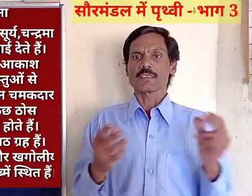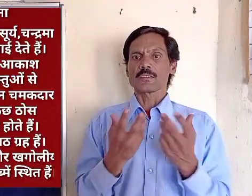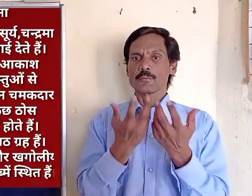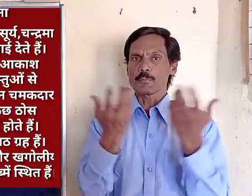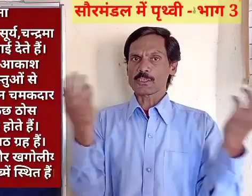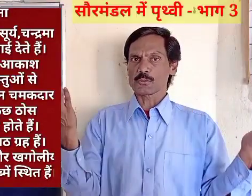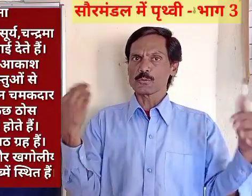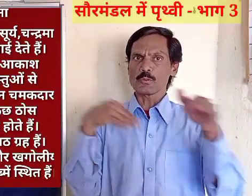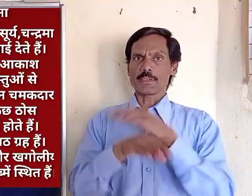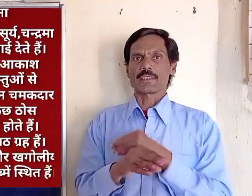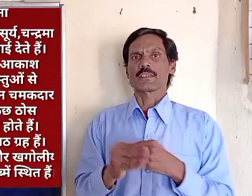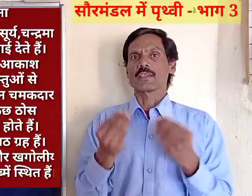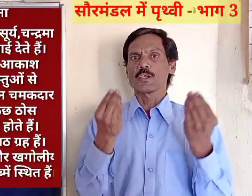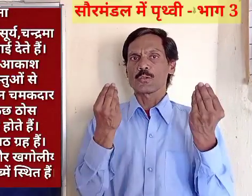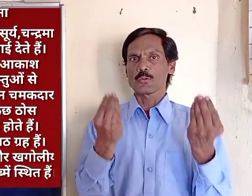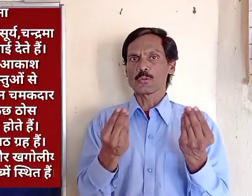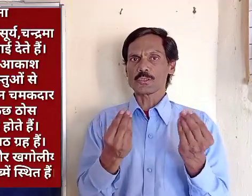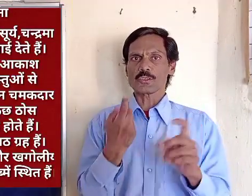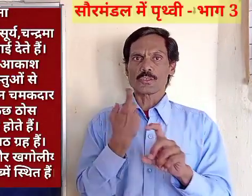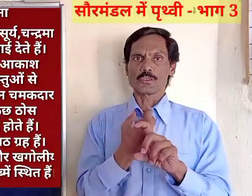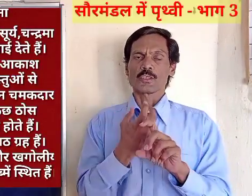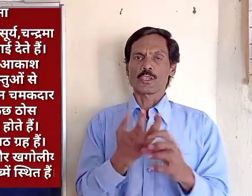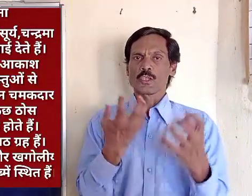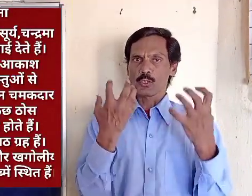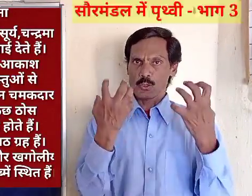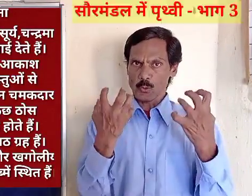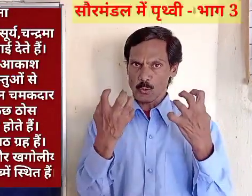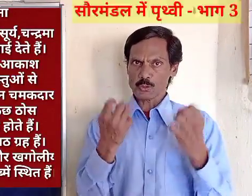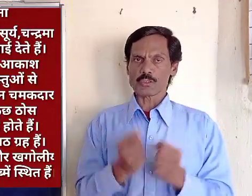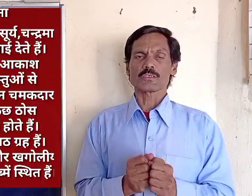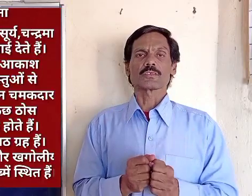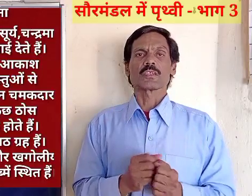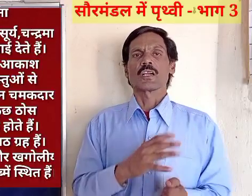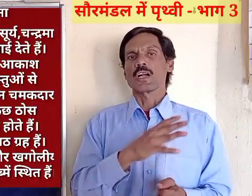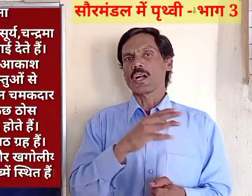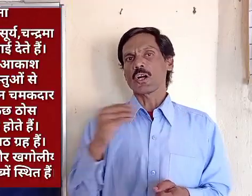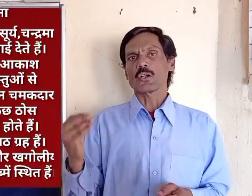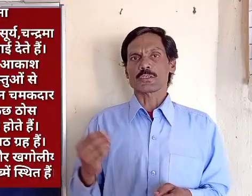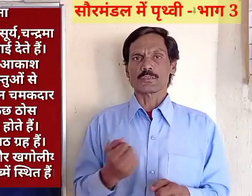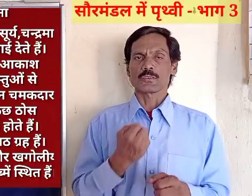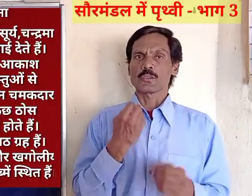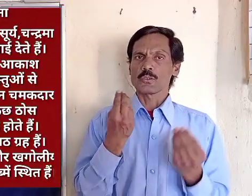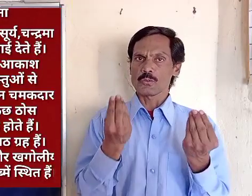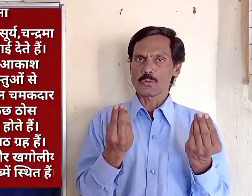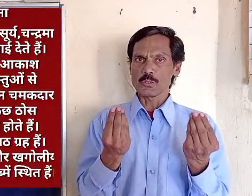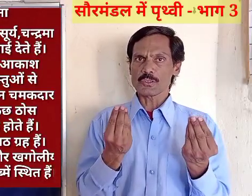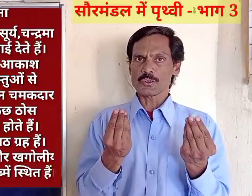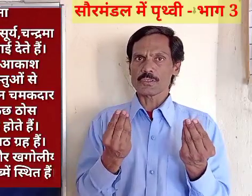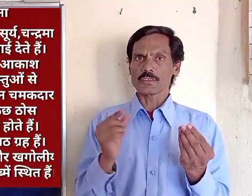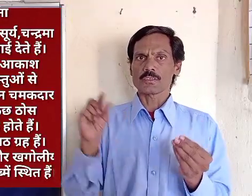चमकदार वस्तुओं में कुछ ठोस और कुछ